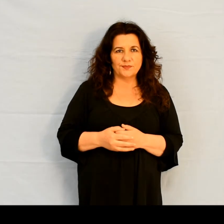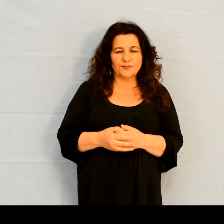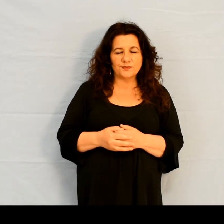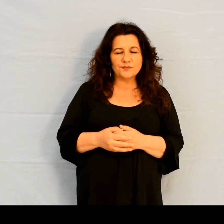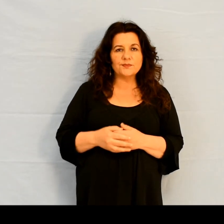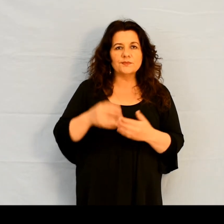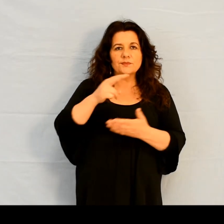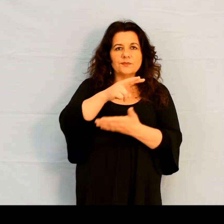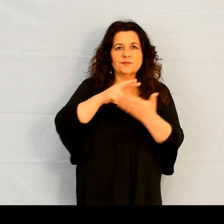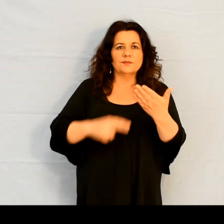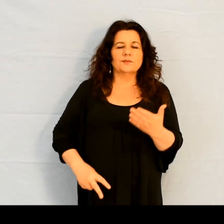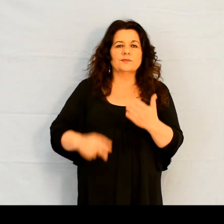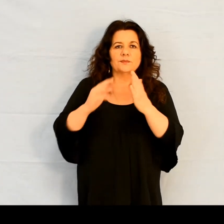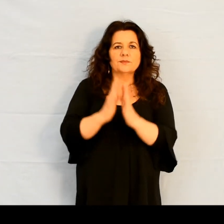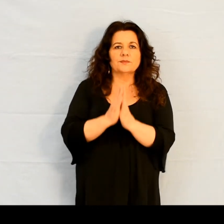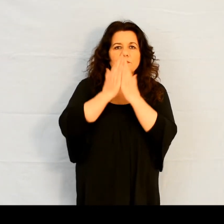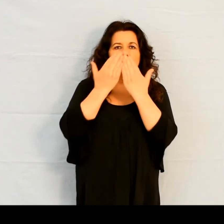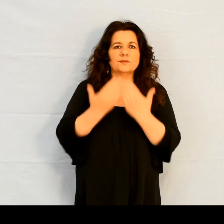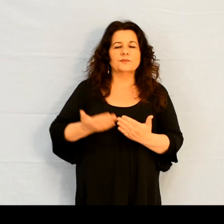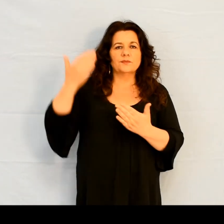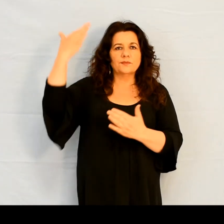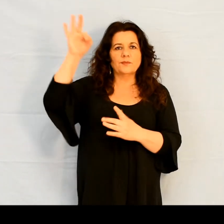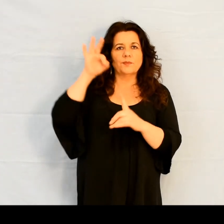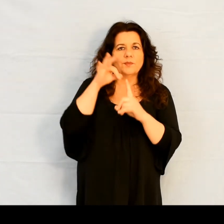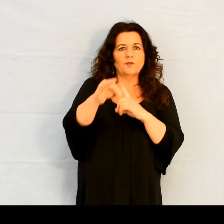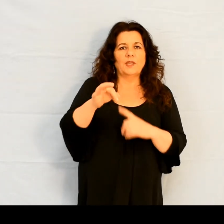Lecture du livre du prophète Ézéchiel.